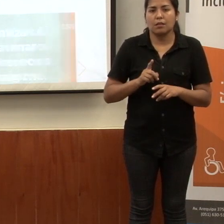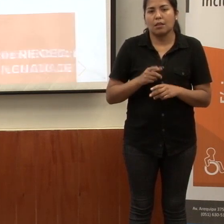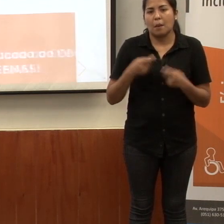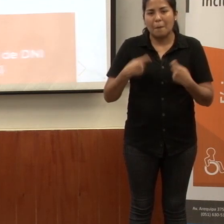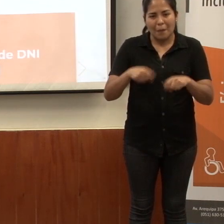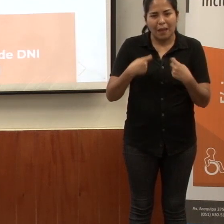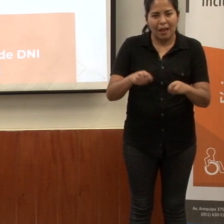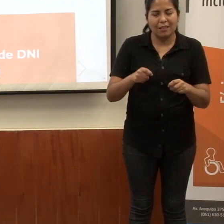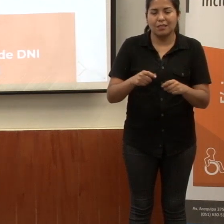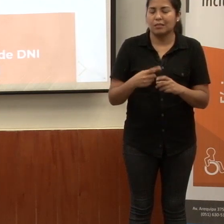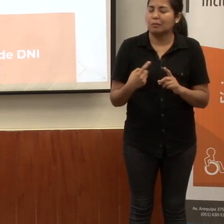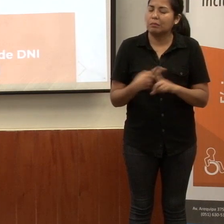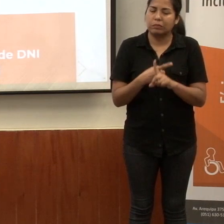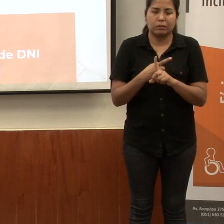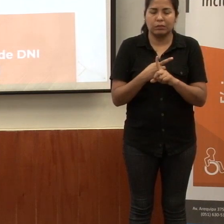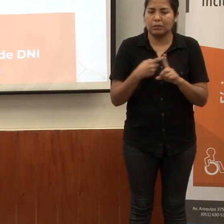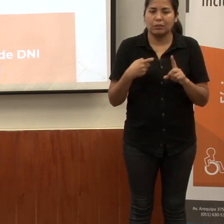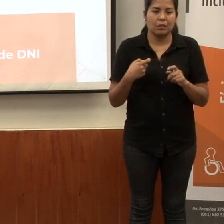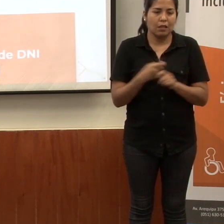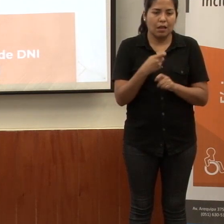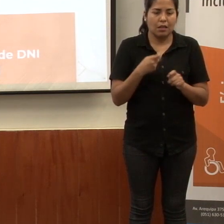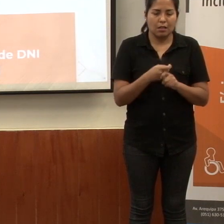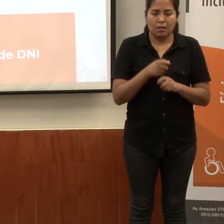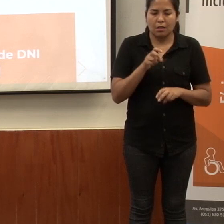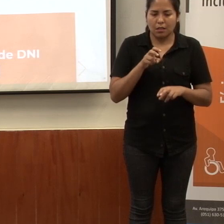Entonces, eso, y además se está enseñando